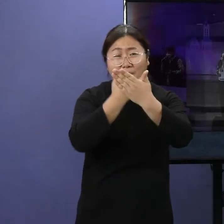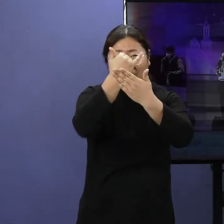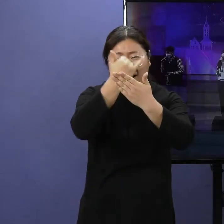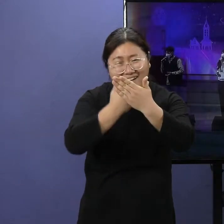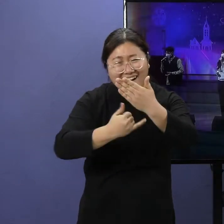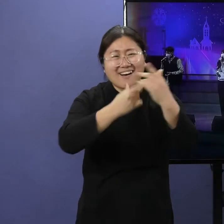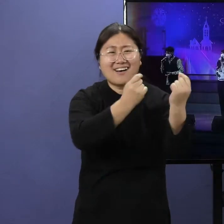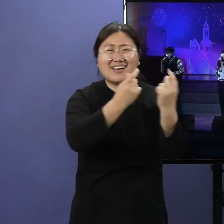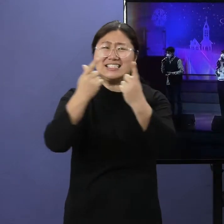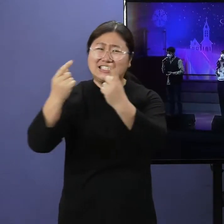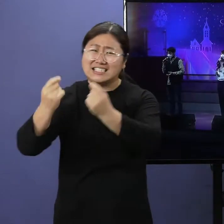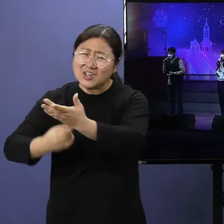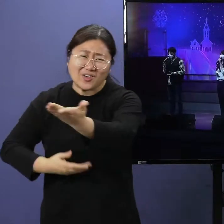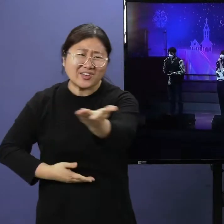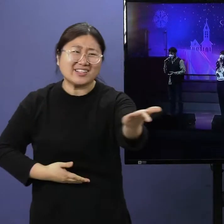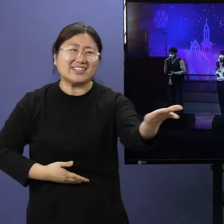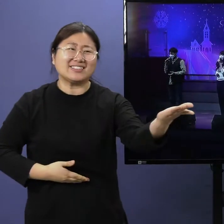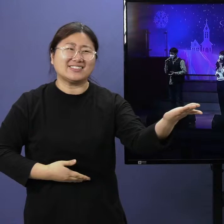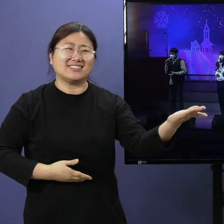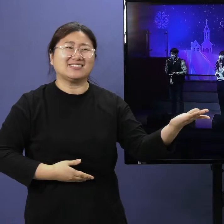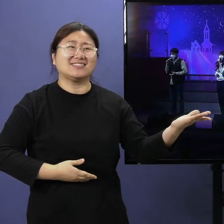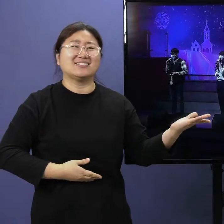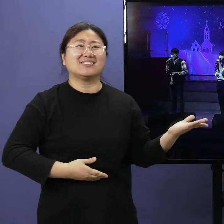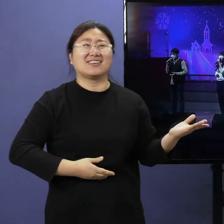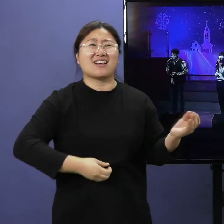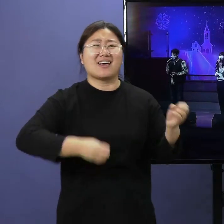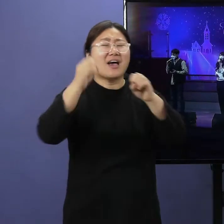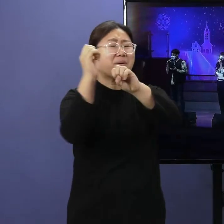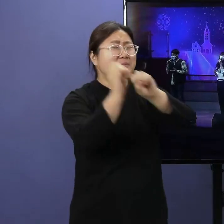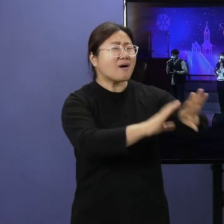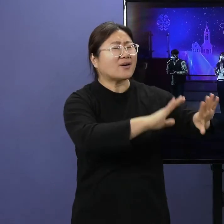고와 같이 너희를